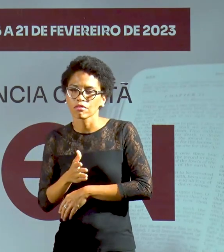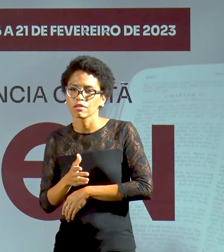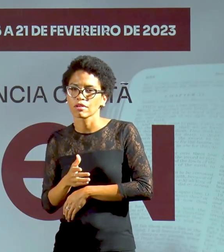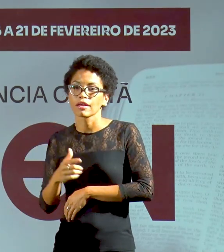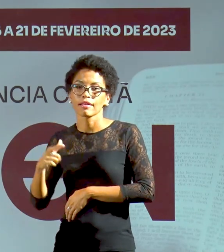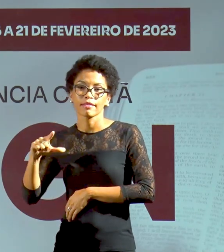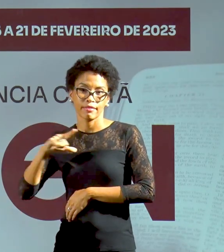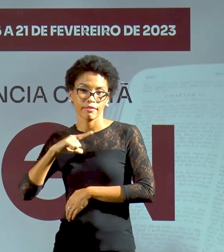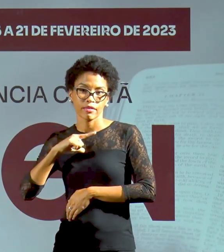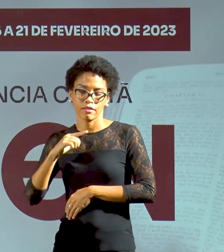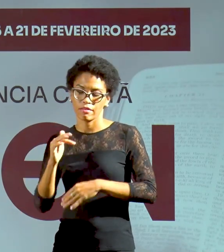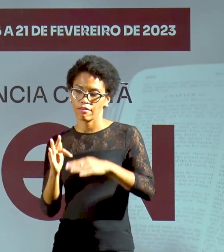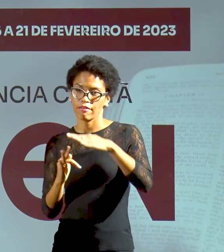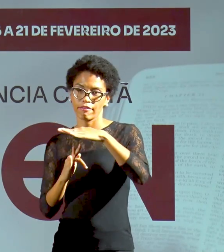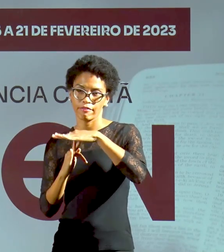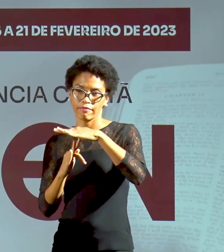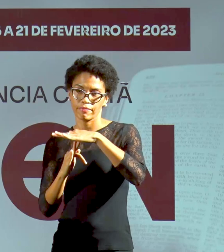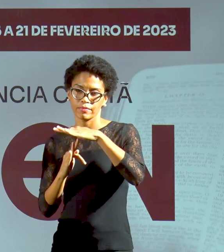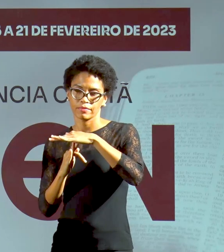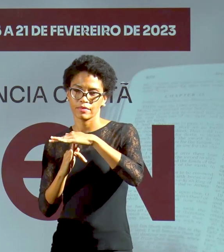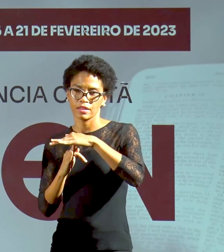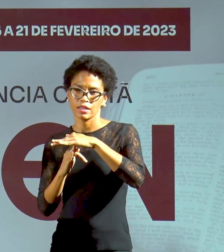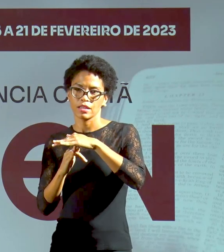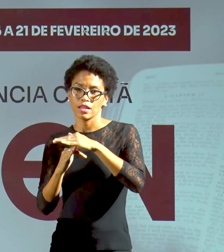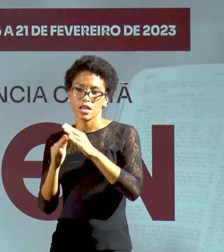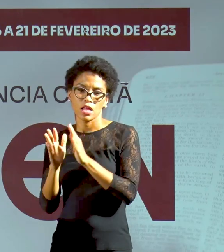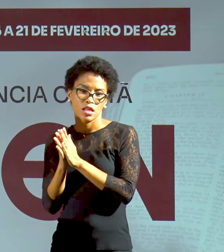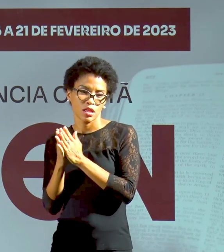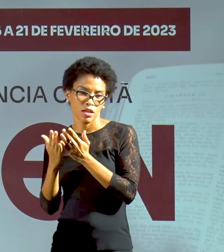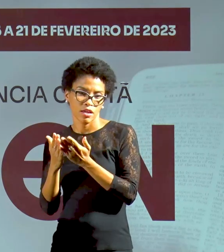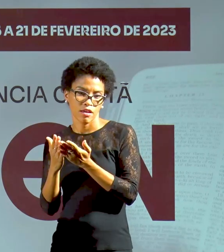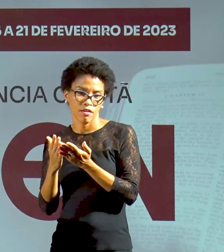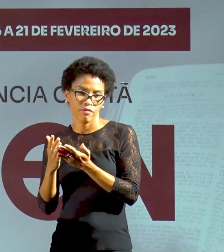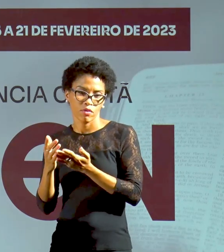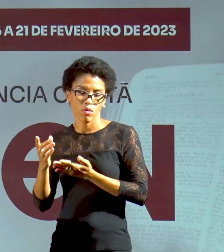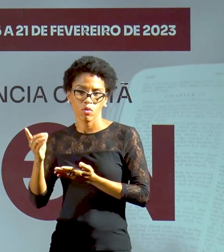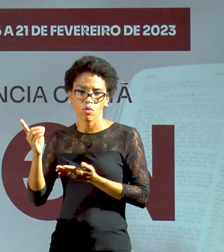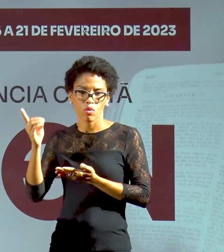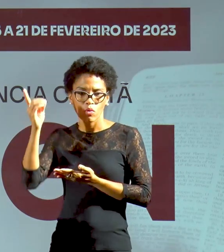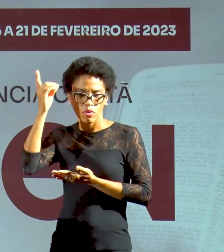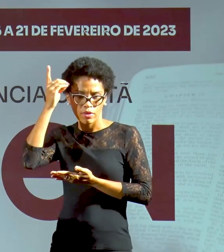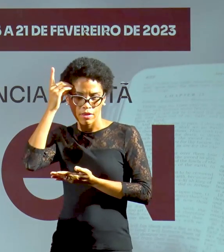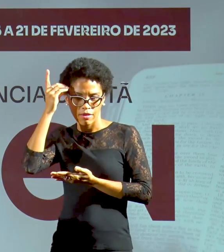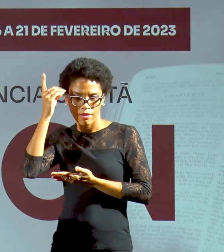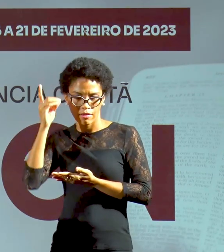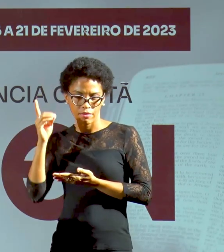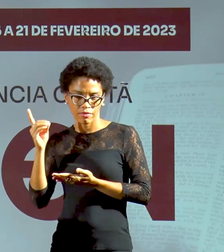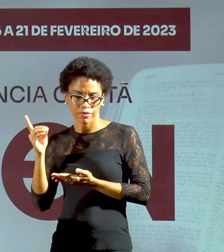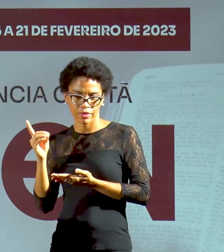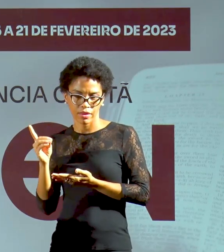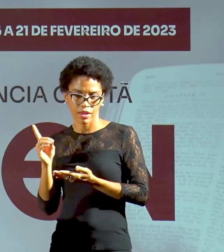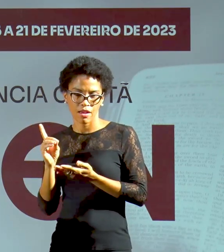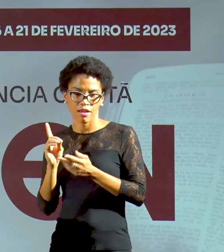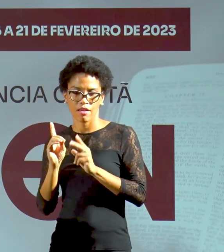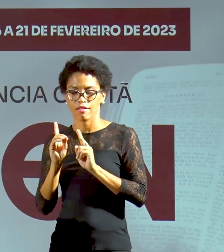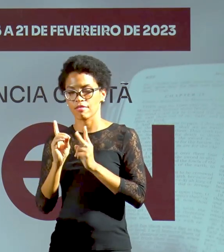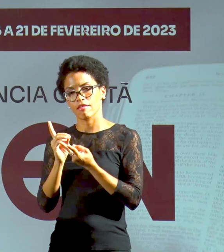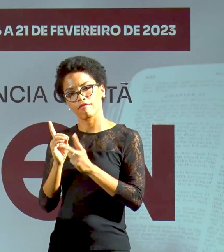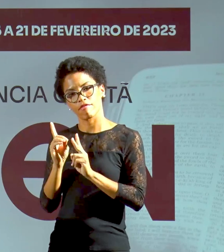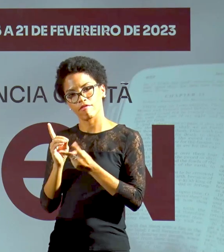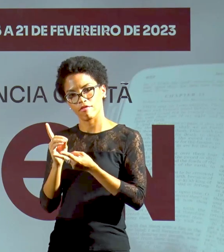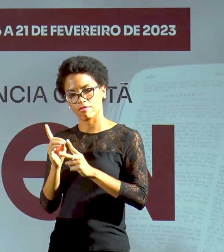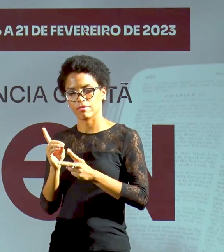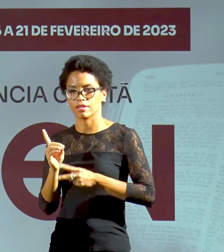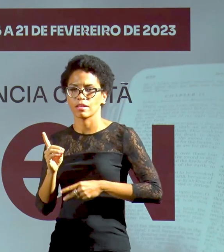livros de devocionais para adolescente Ah mas eu já tenho um livro de devocional deixa eu contar para você esse livro aqui ele